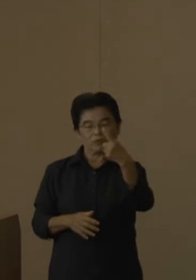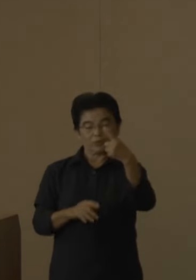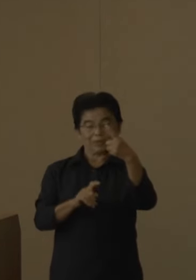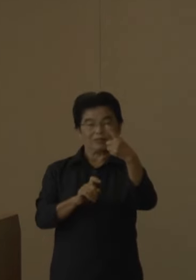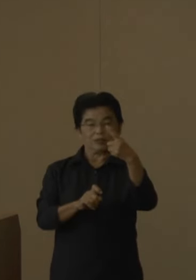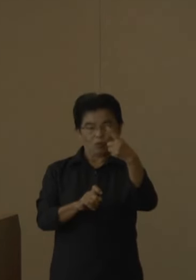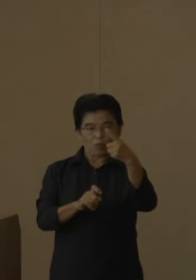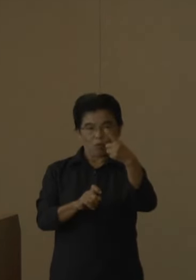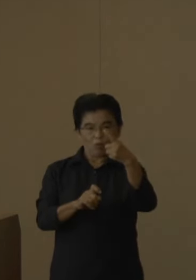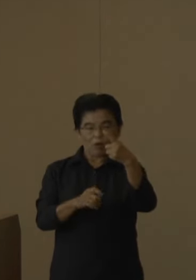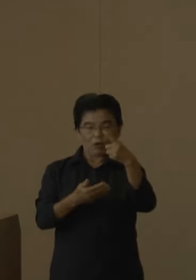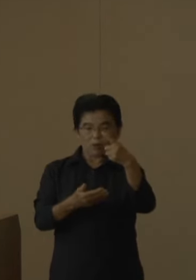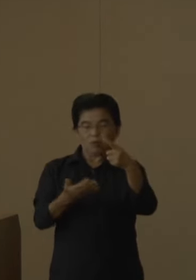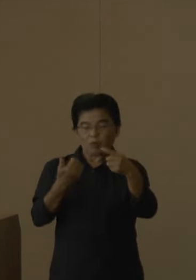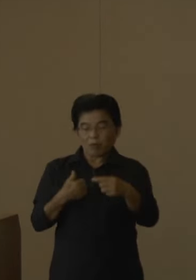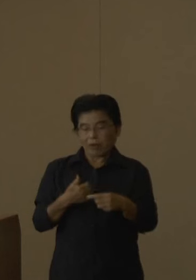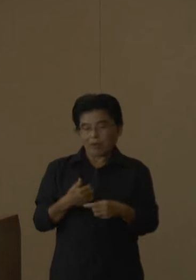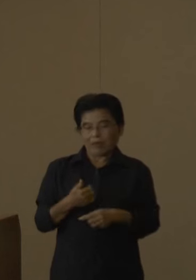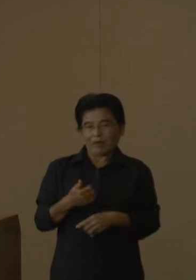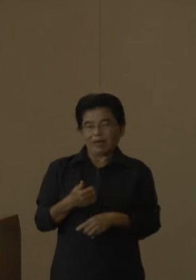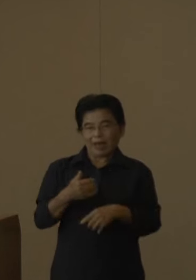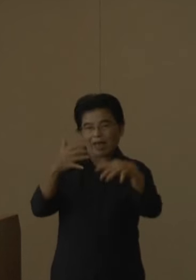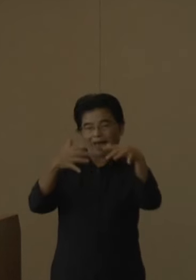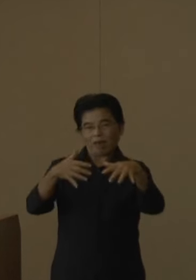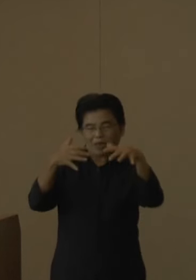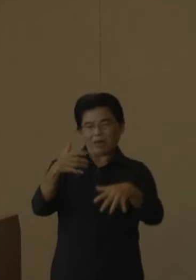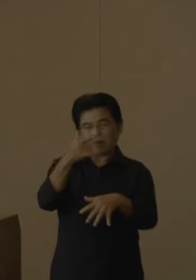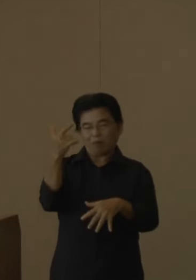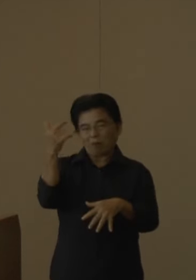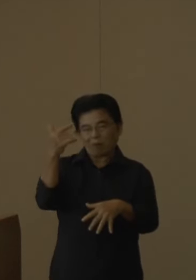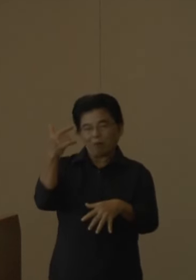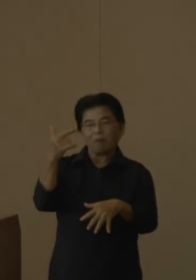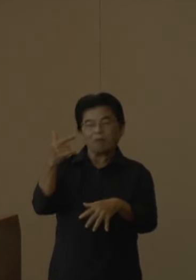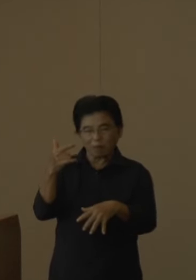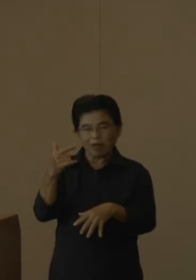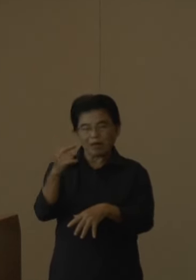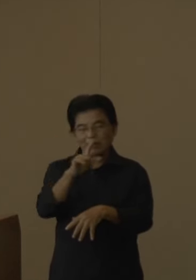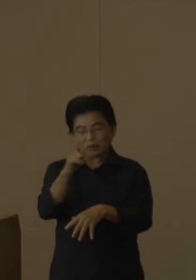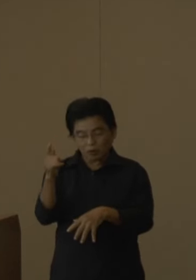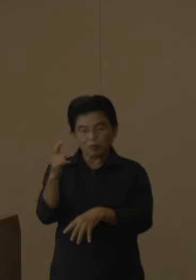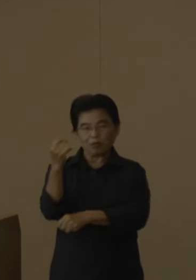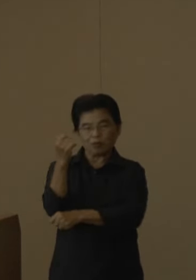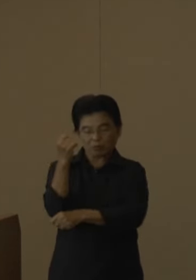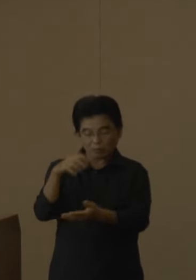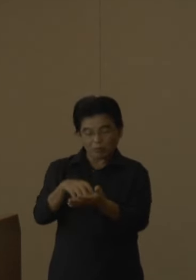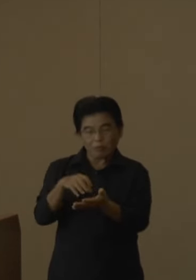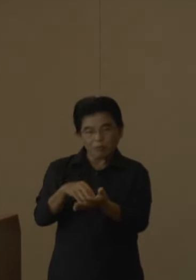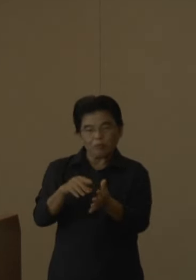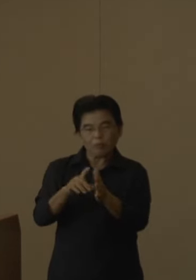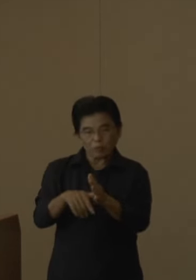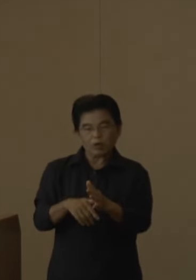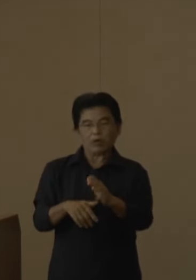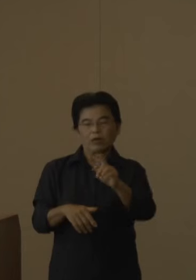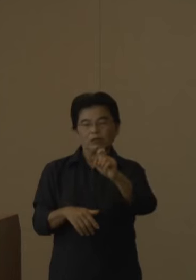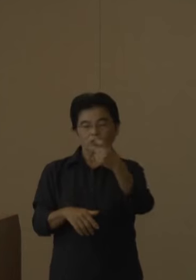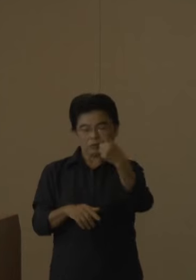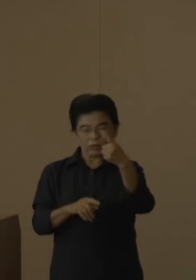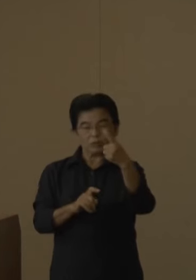って、当日の間に被害の方ですね、かなり報道等も含めてされていたと思います。10日日曜日に